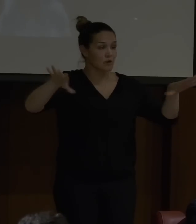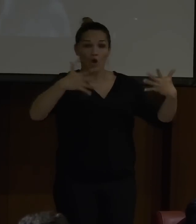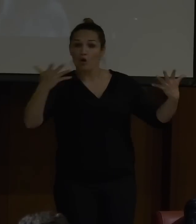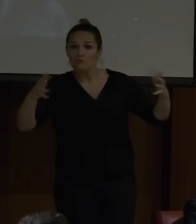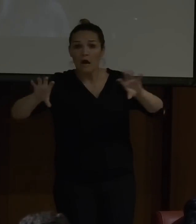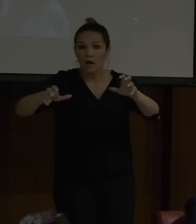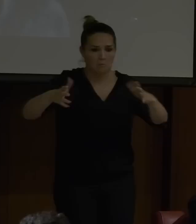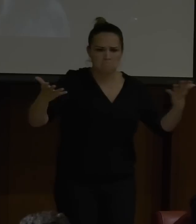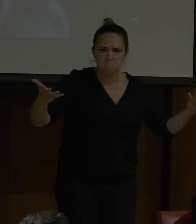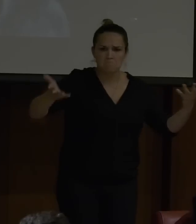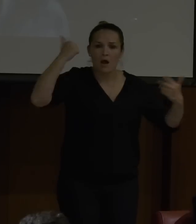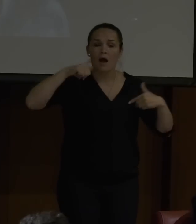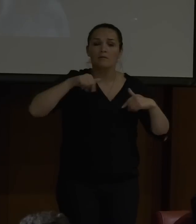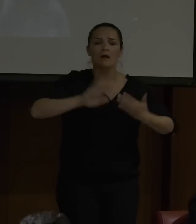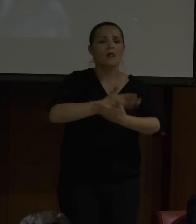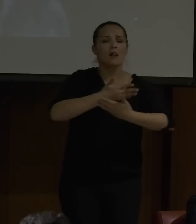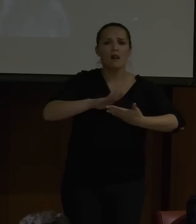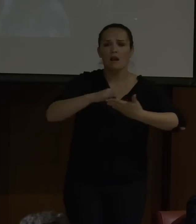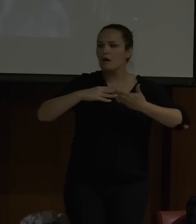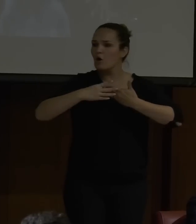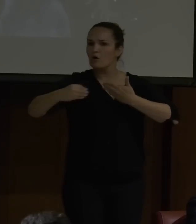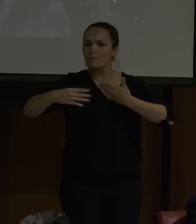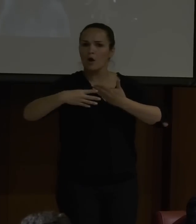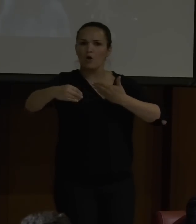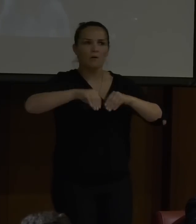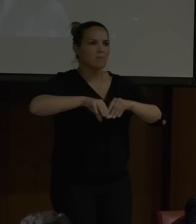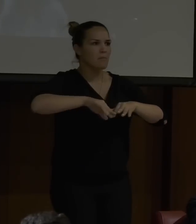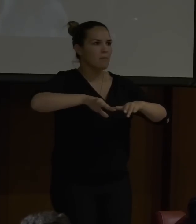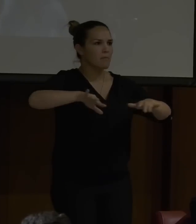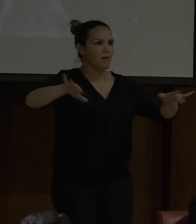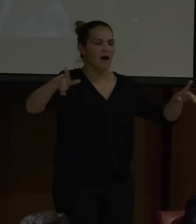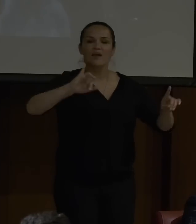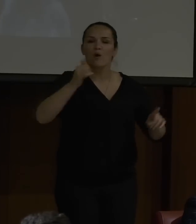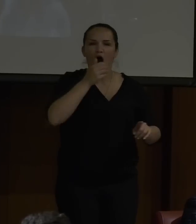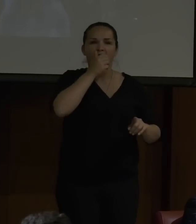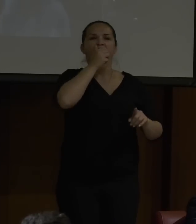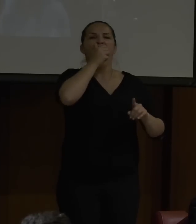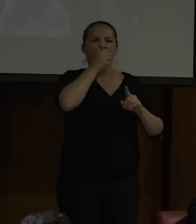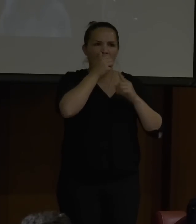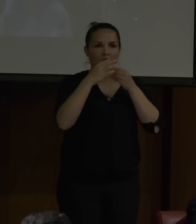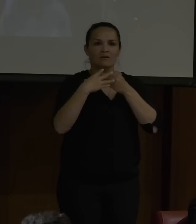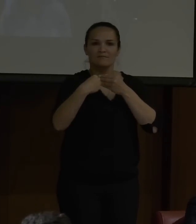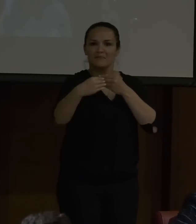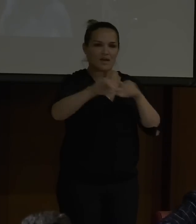se daba de pueblo en pueblo, se fue regando como el bostezo, como decía Escalona,